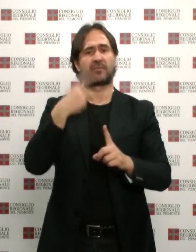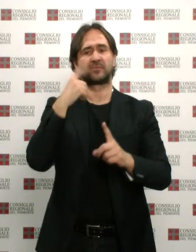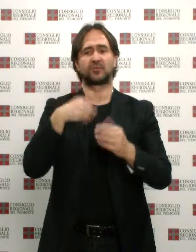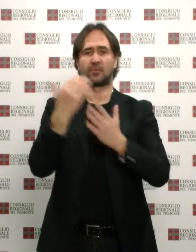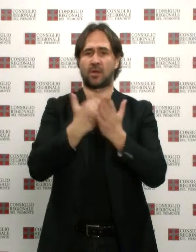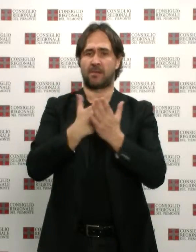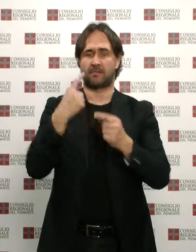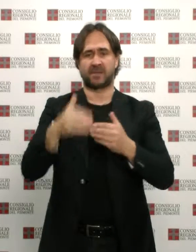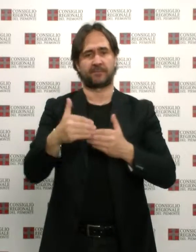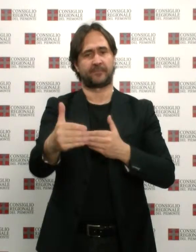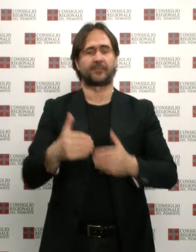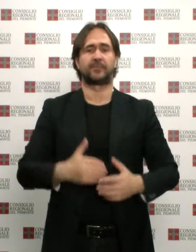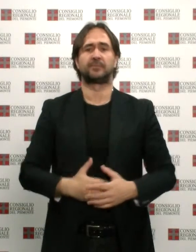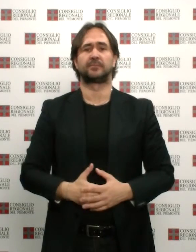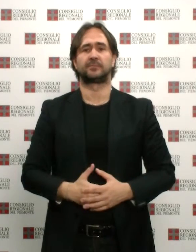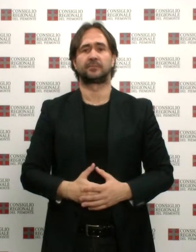tra enti.